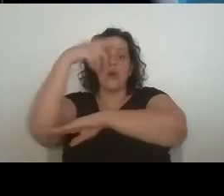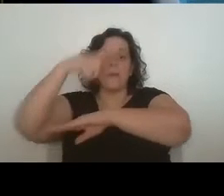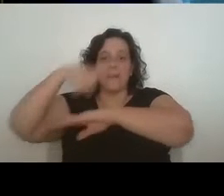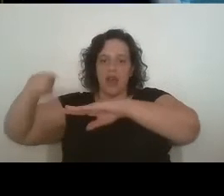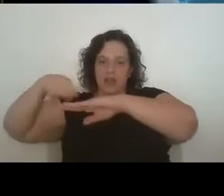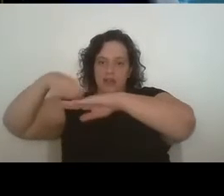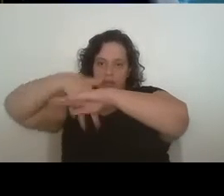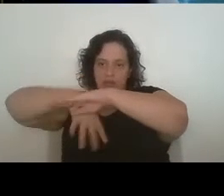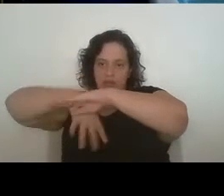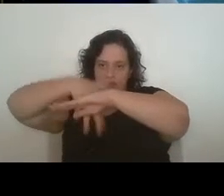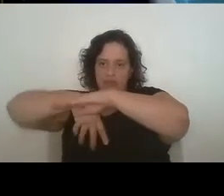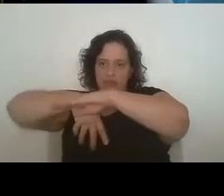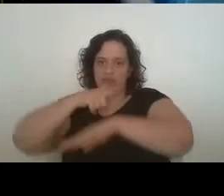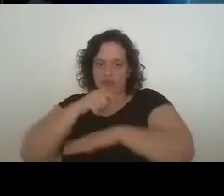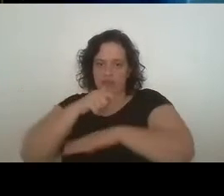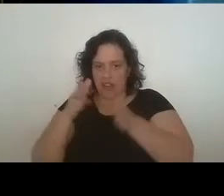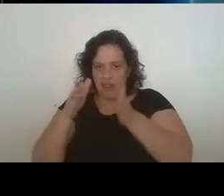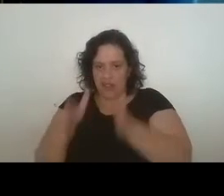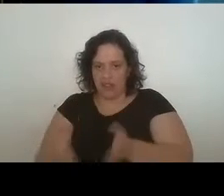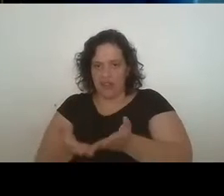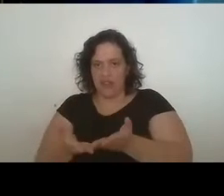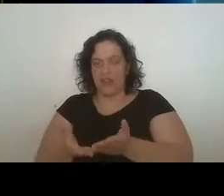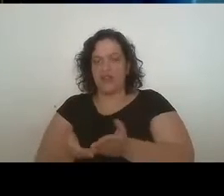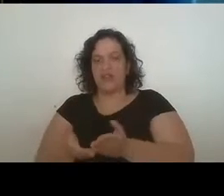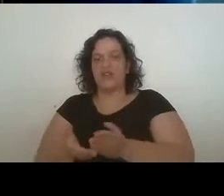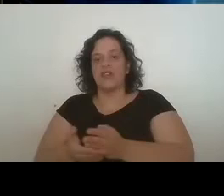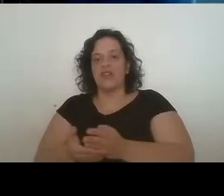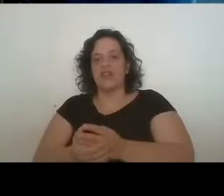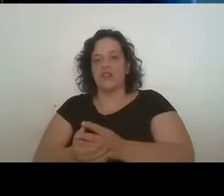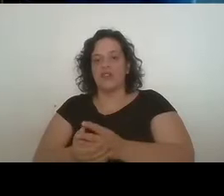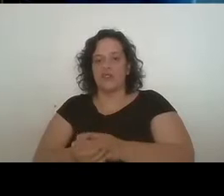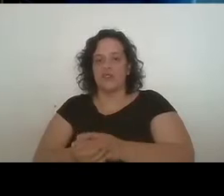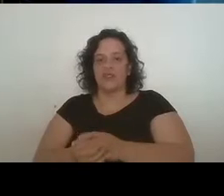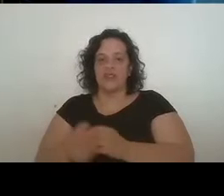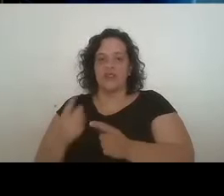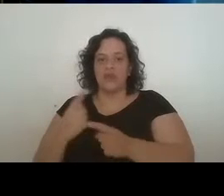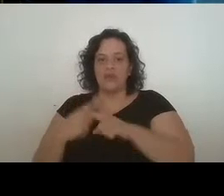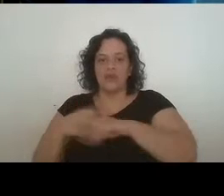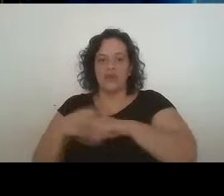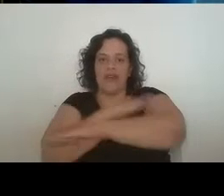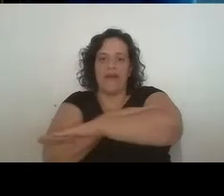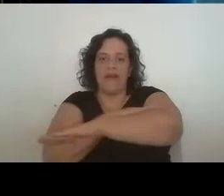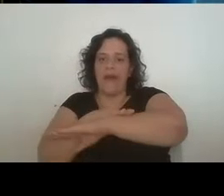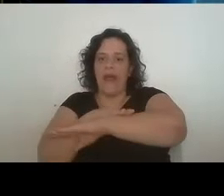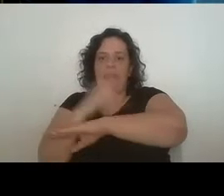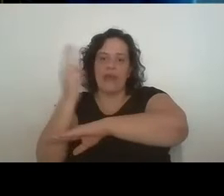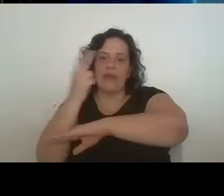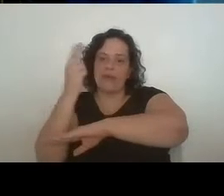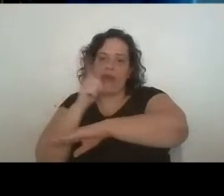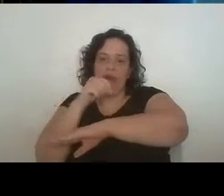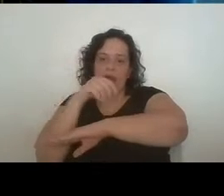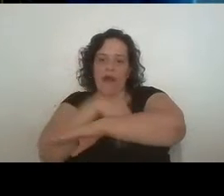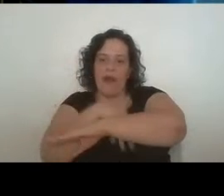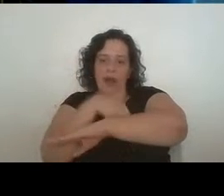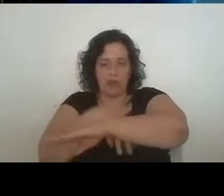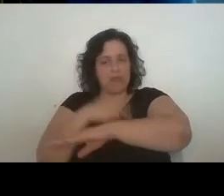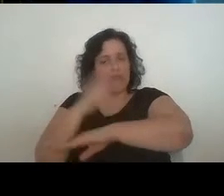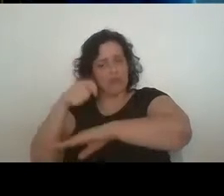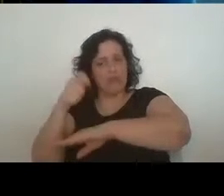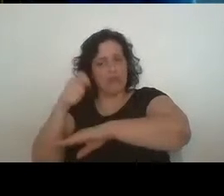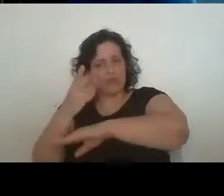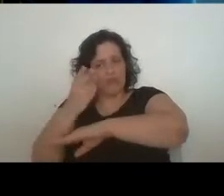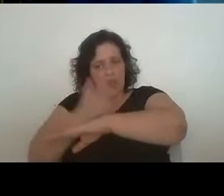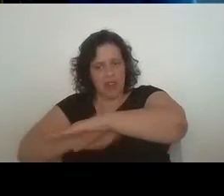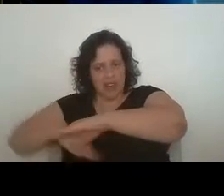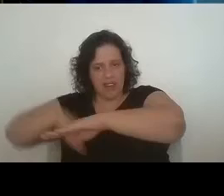é sempre que o simples fato de eu ter um pavimento do lado exclui a possibilidade de infiltração,